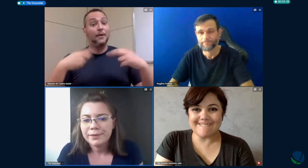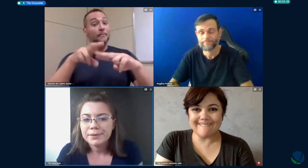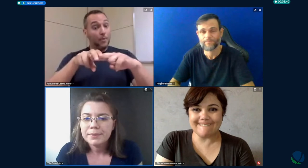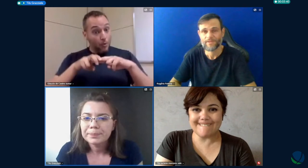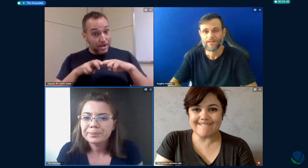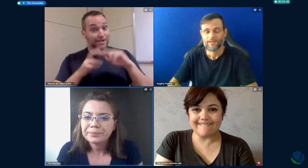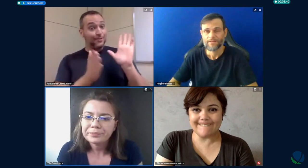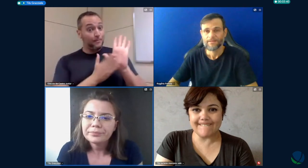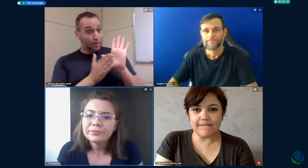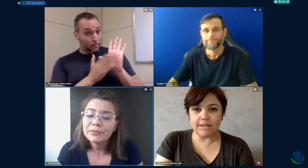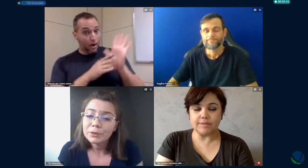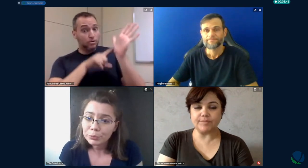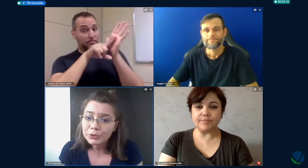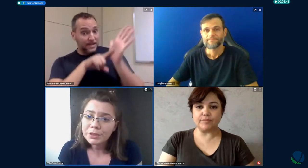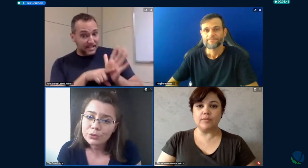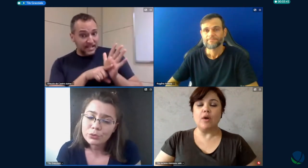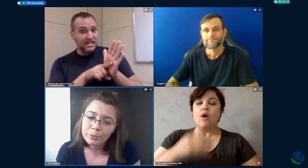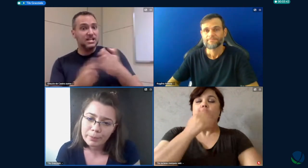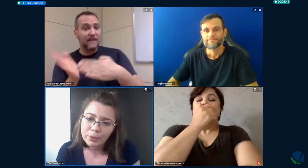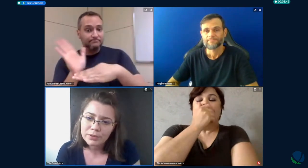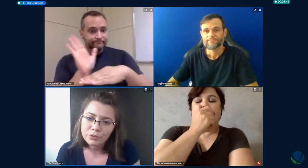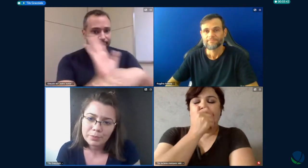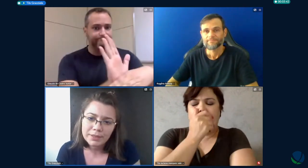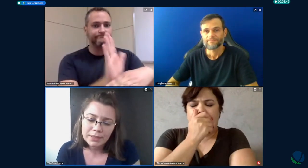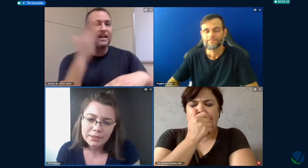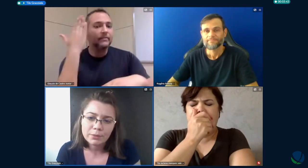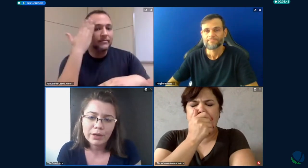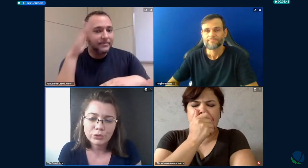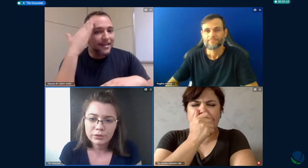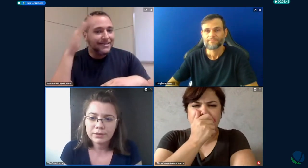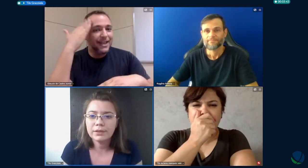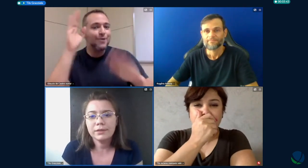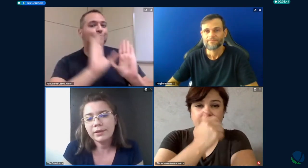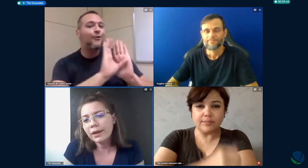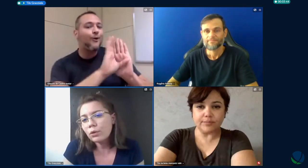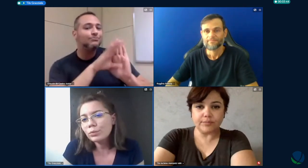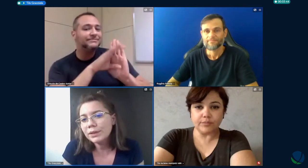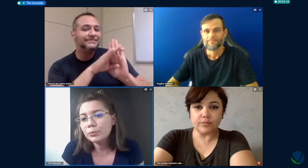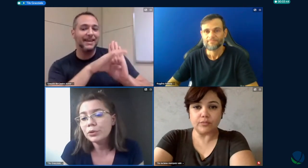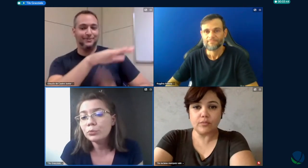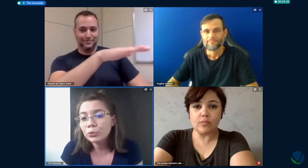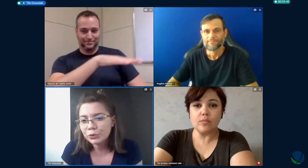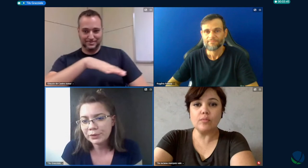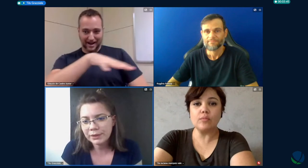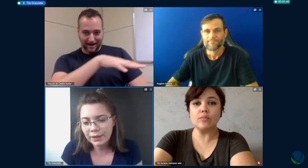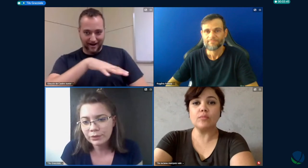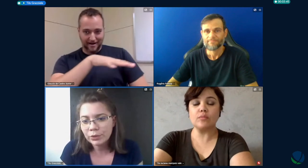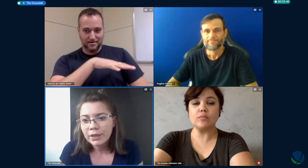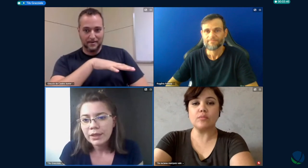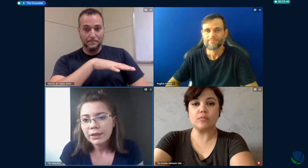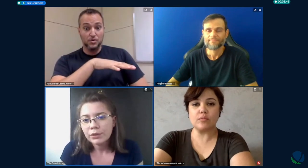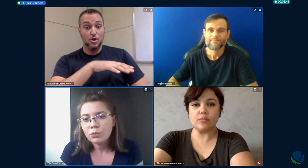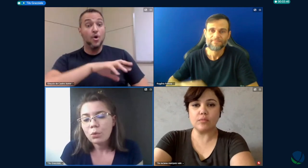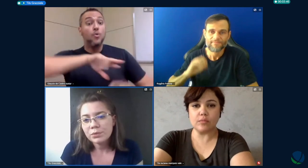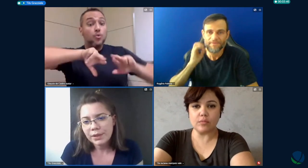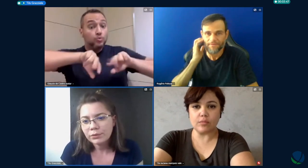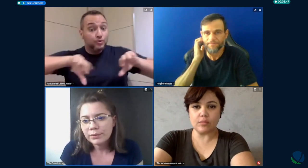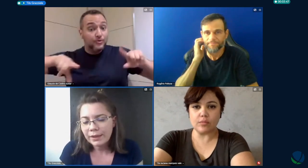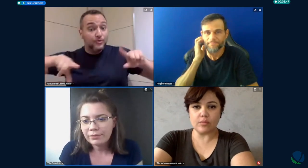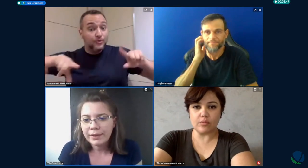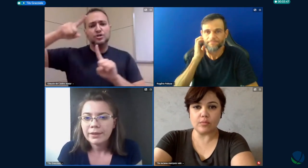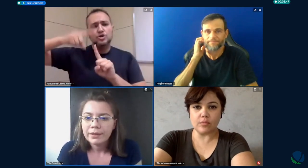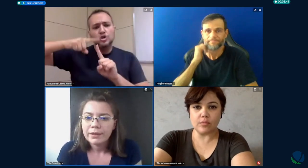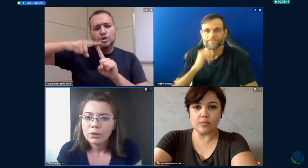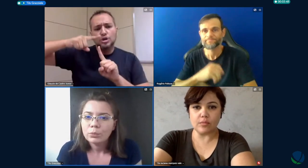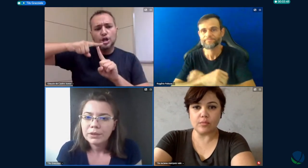as suas áreas. Por isso, a sua proposta de pesquisa, eu acho que irá contribuir muito. Eu entendo que o